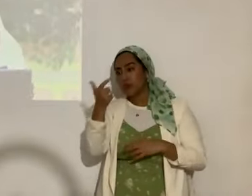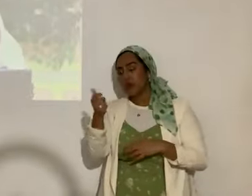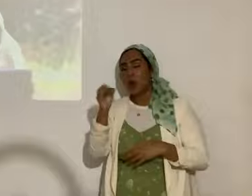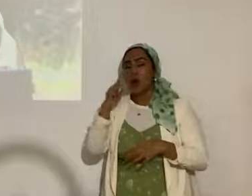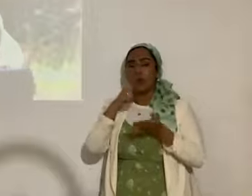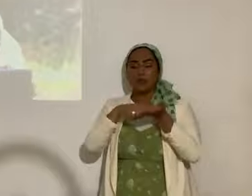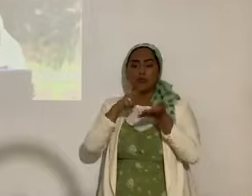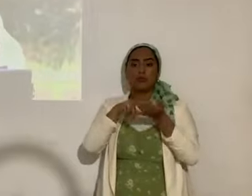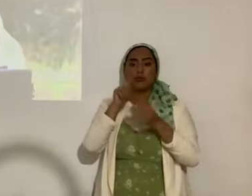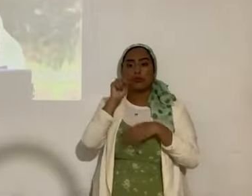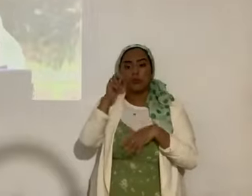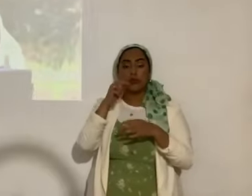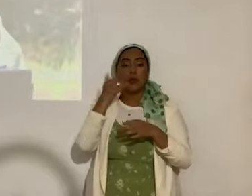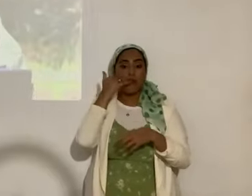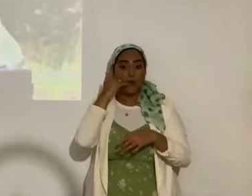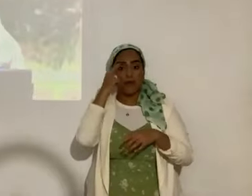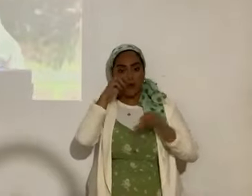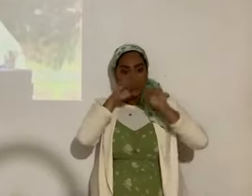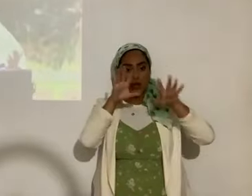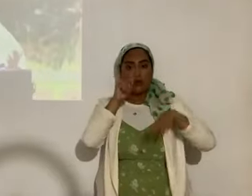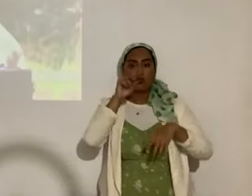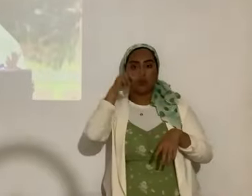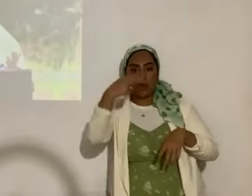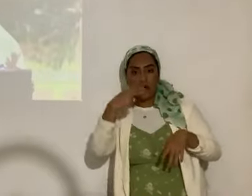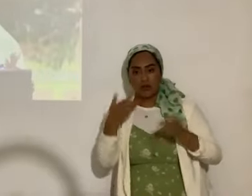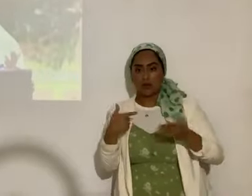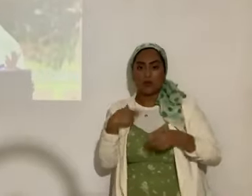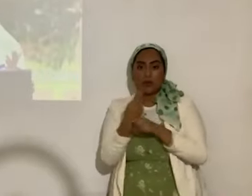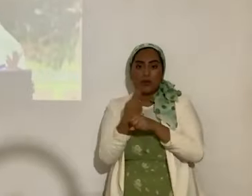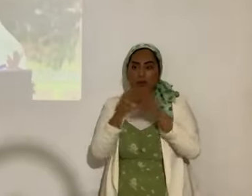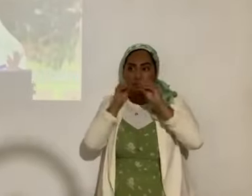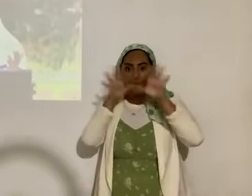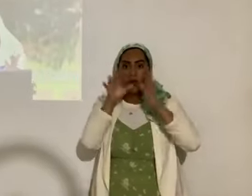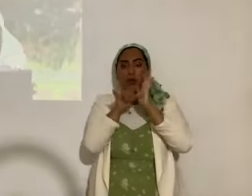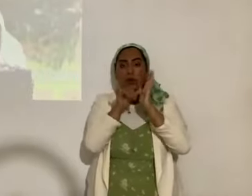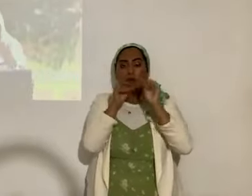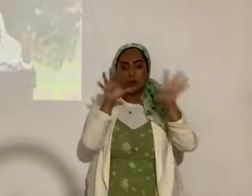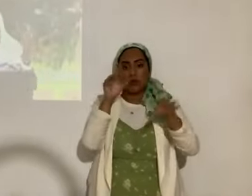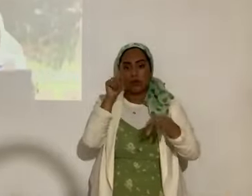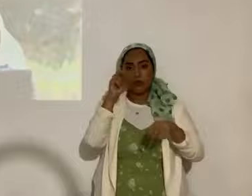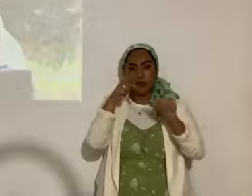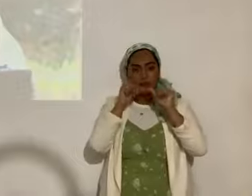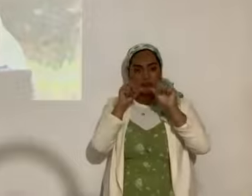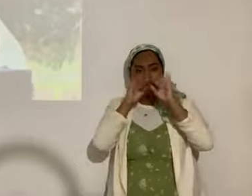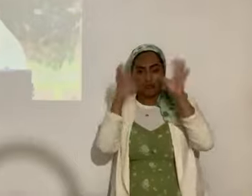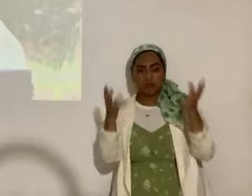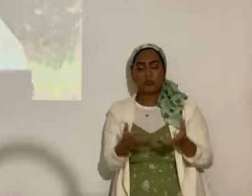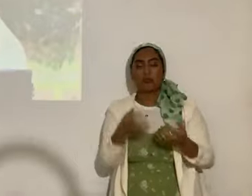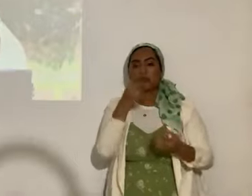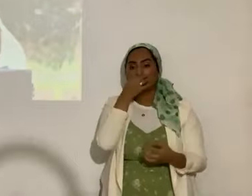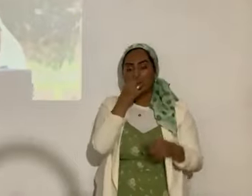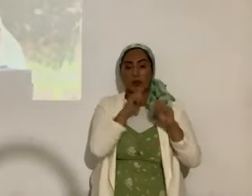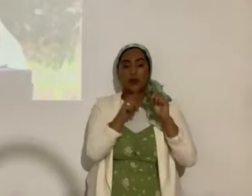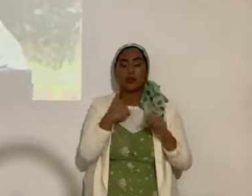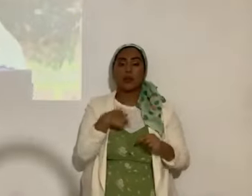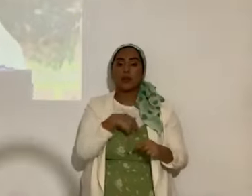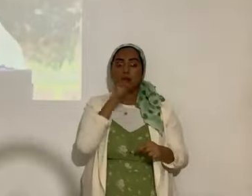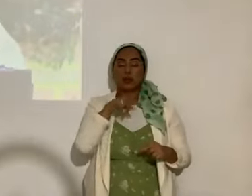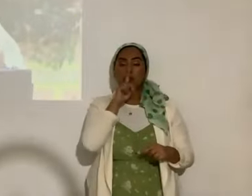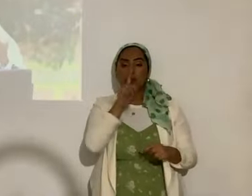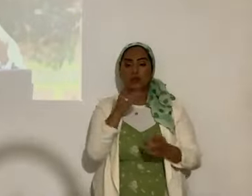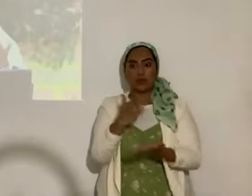usar el celular para compartir la torá por eso decíamos aquí ocupamos los medios de comunicación para que la toracia expandida pero realmente tenemos que